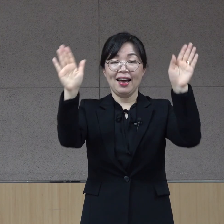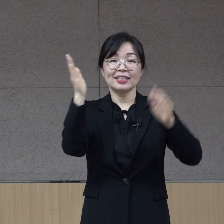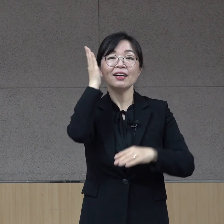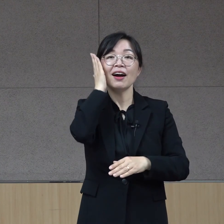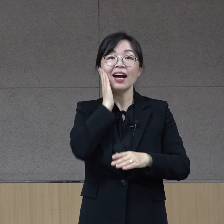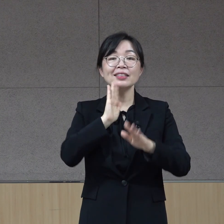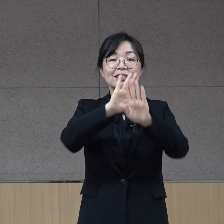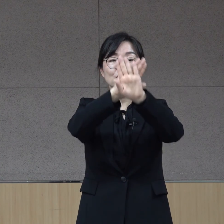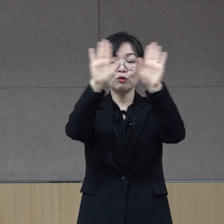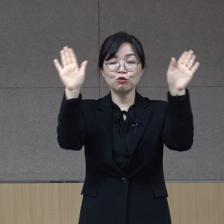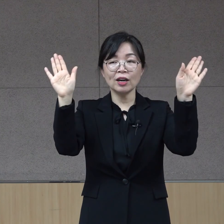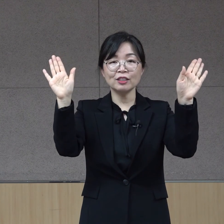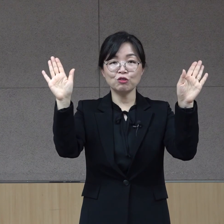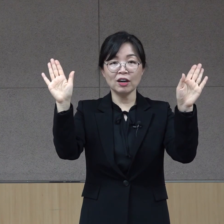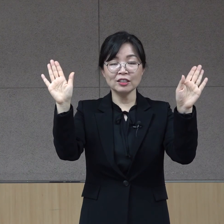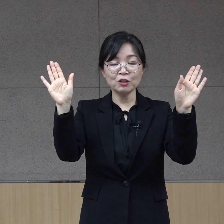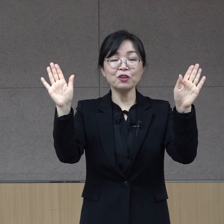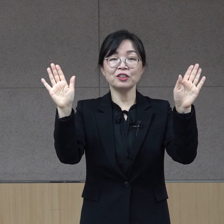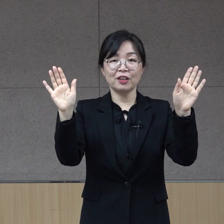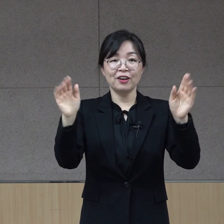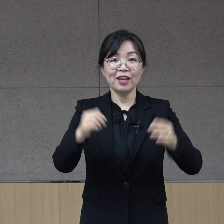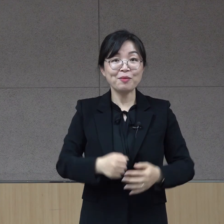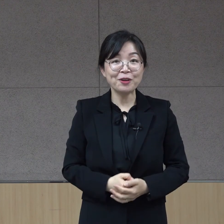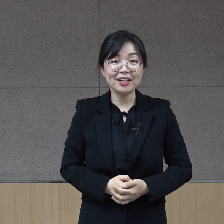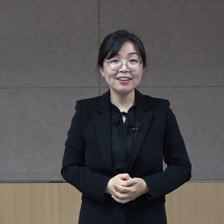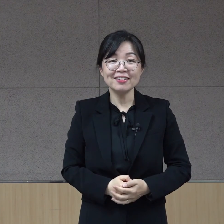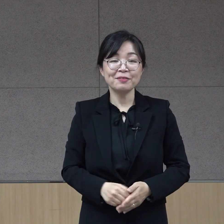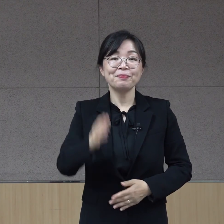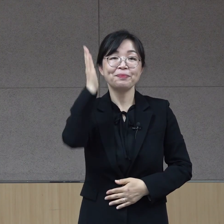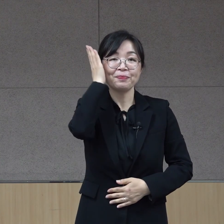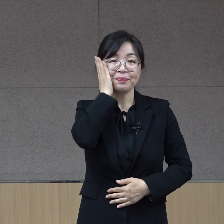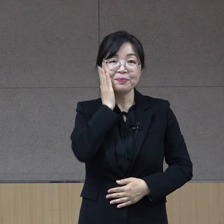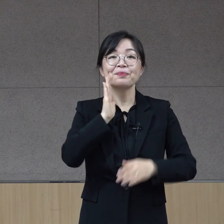그래서 하늘은 이 두 가지 수화가 섞였어요. 해볼까요?